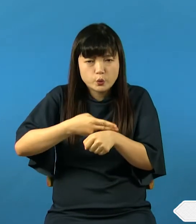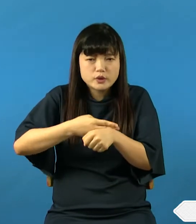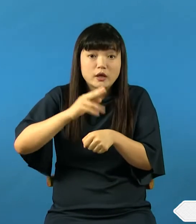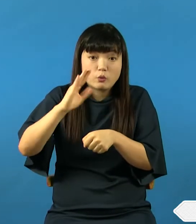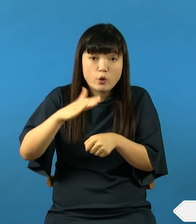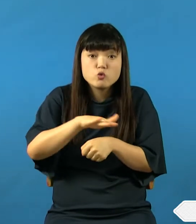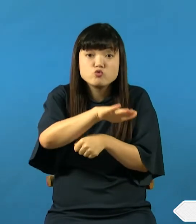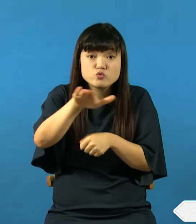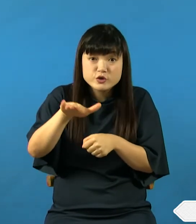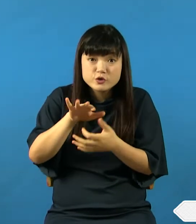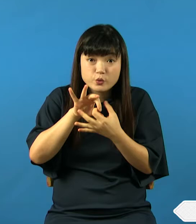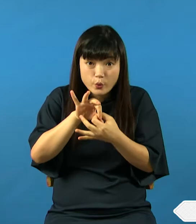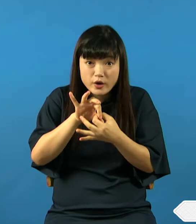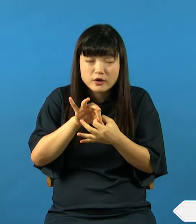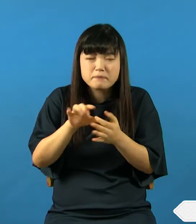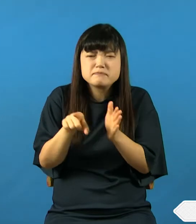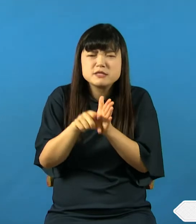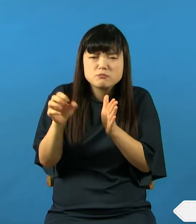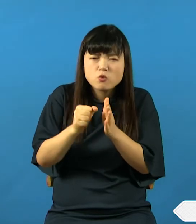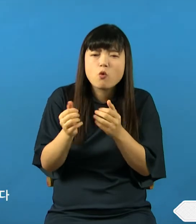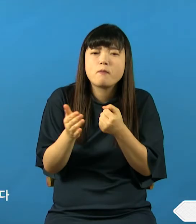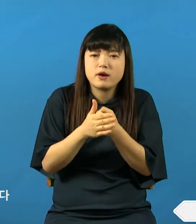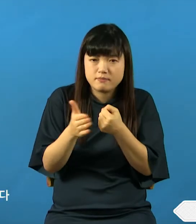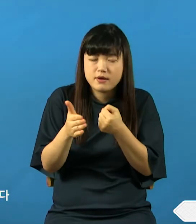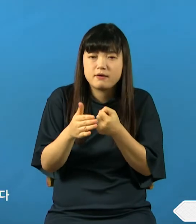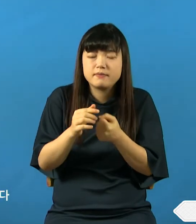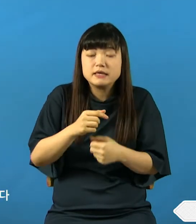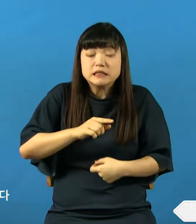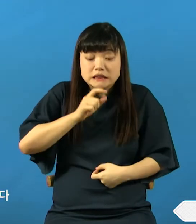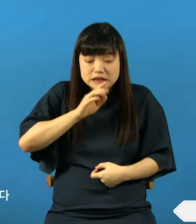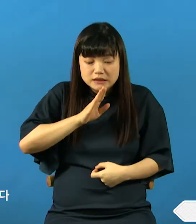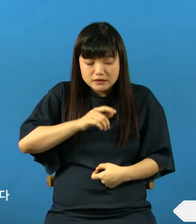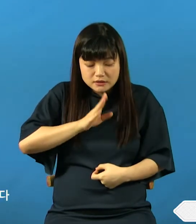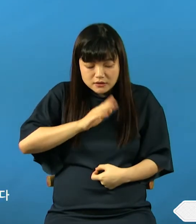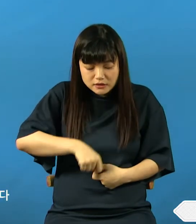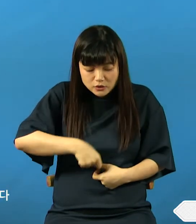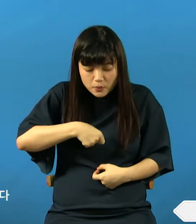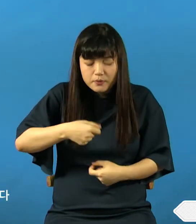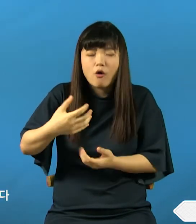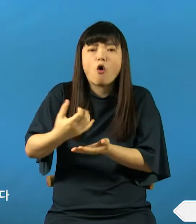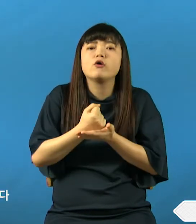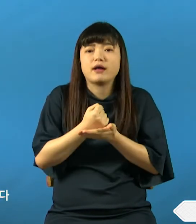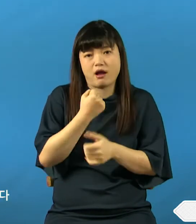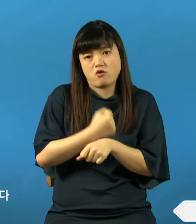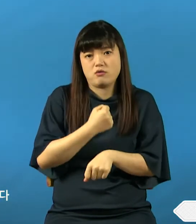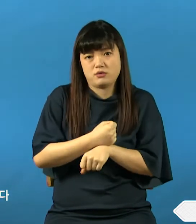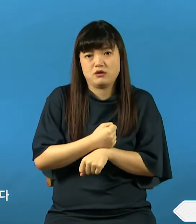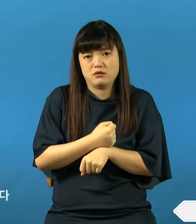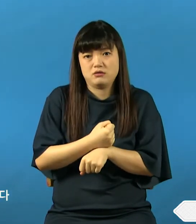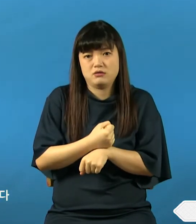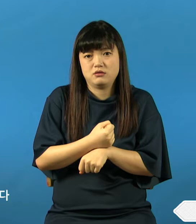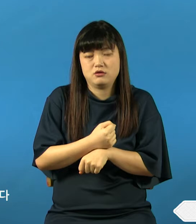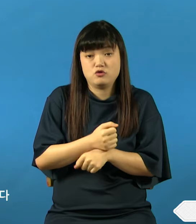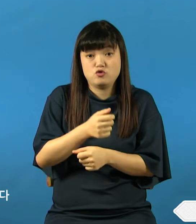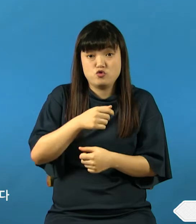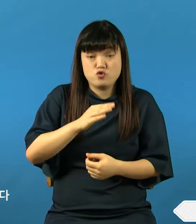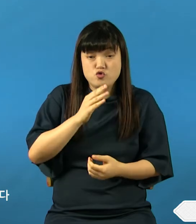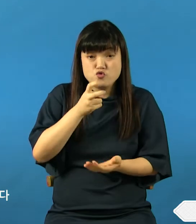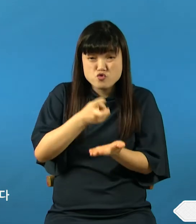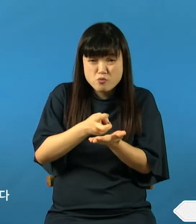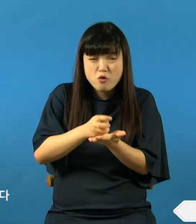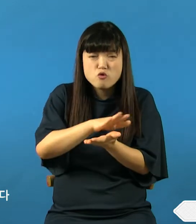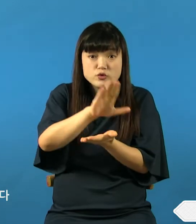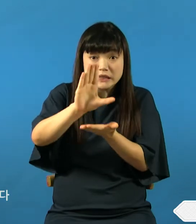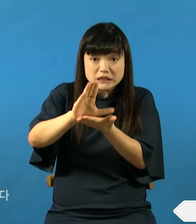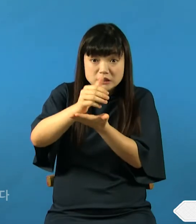인도하는 초등교사가 되어 우리로 하여금 믿음으로 말미암아 의롭다함을 얻게 하려 함이라.